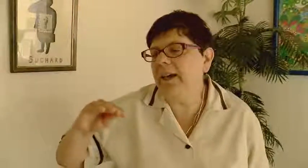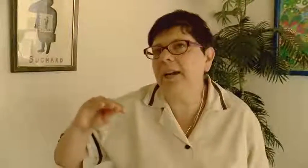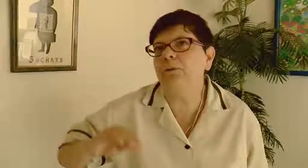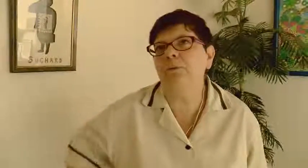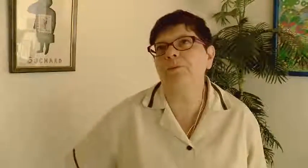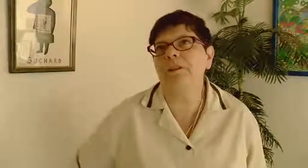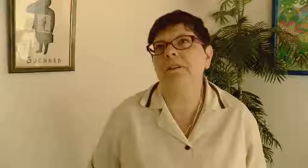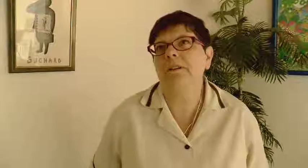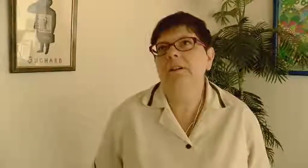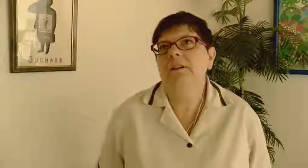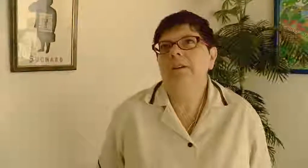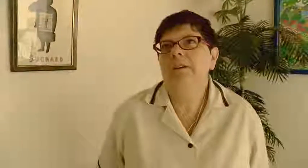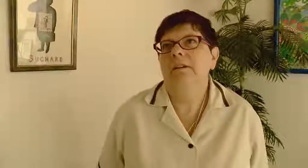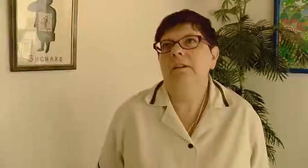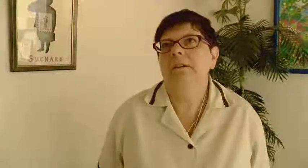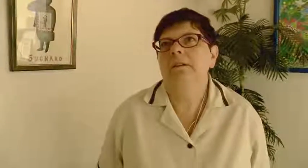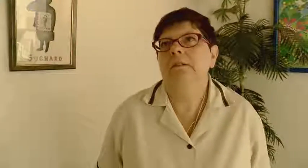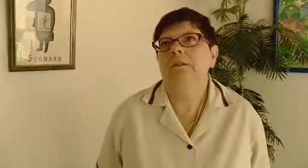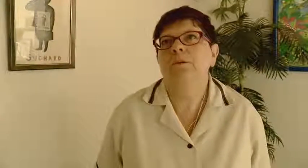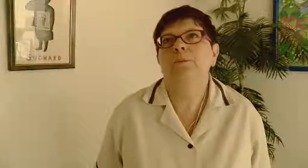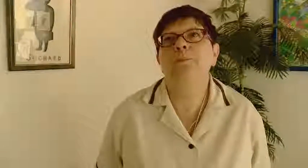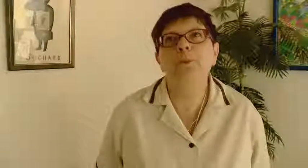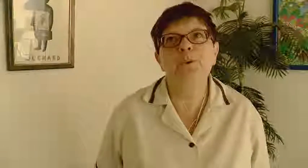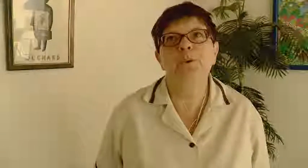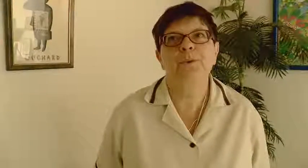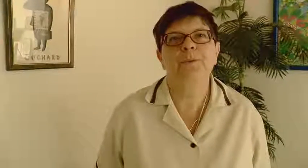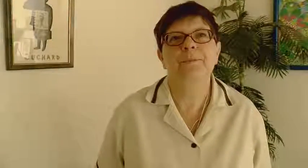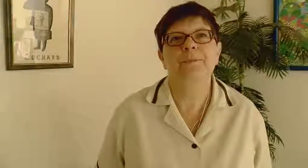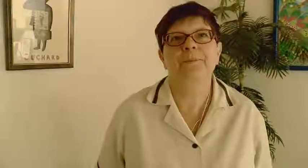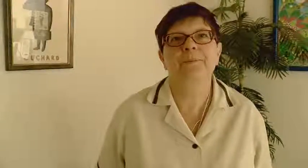un petit grade comme ça. Et vous avez quelle ceinture au taekwondo ? Bleu.